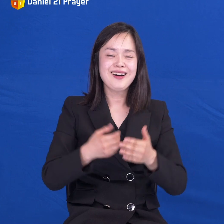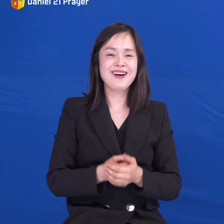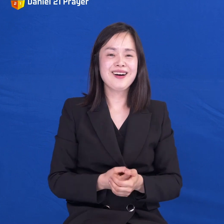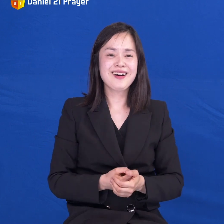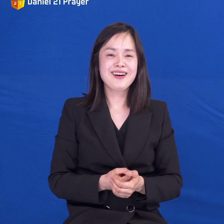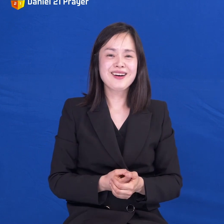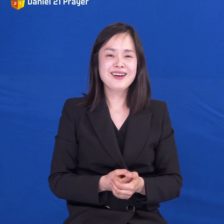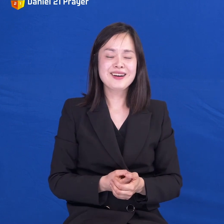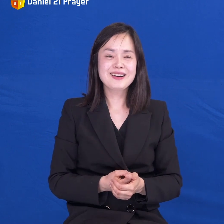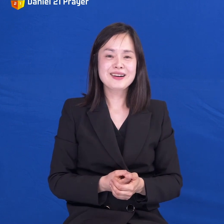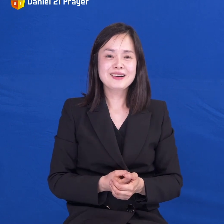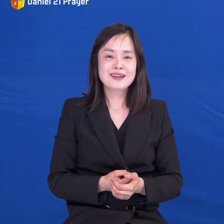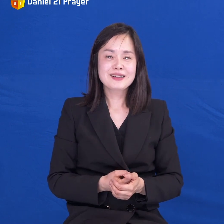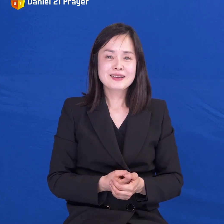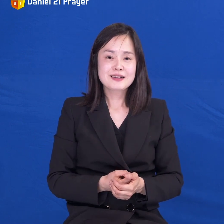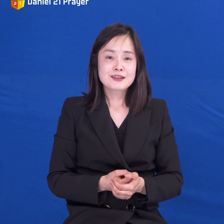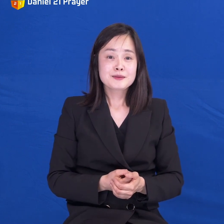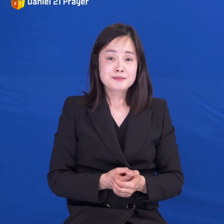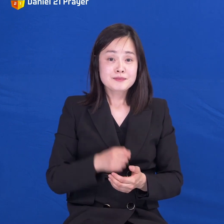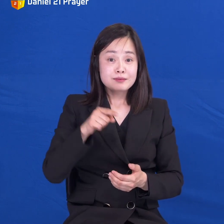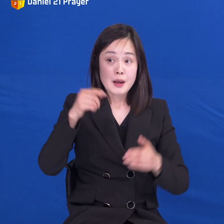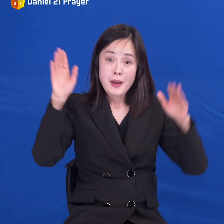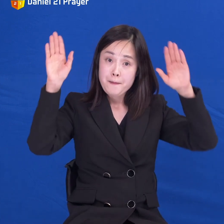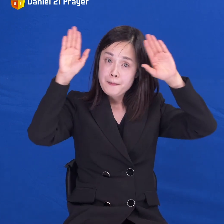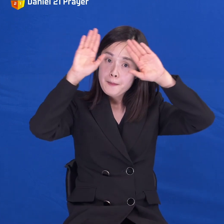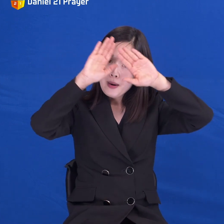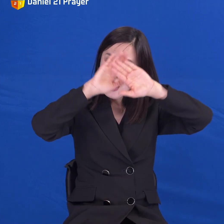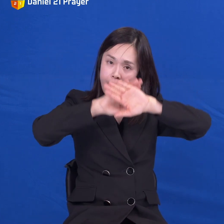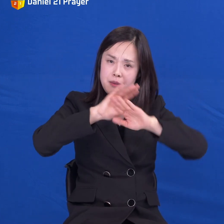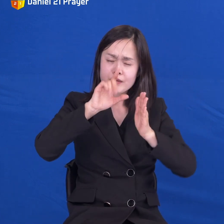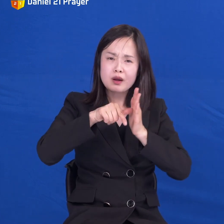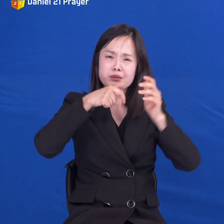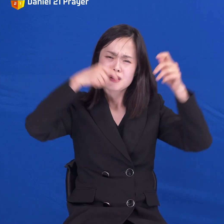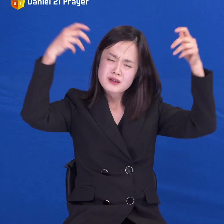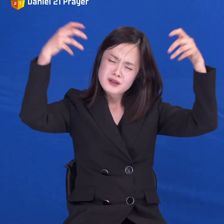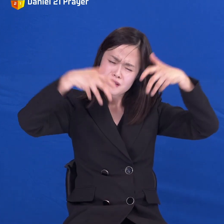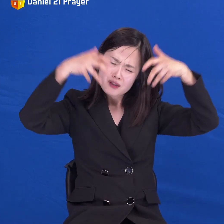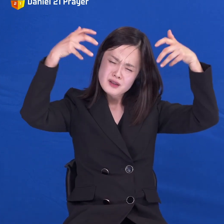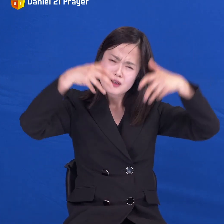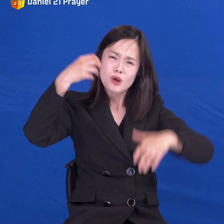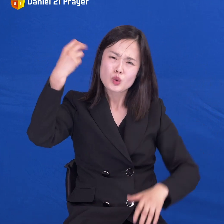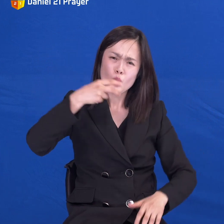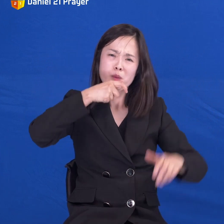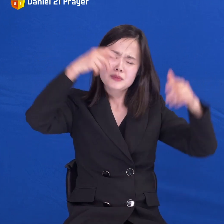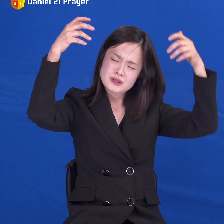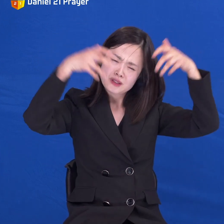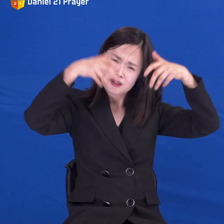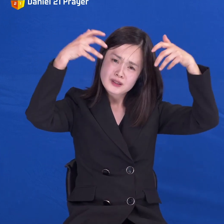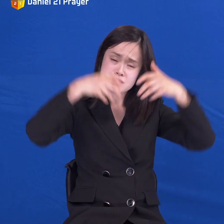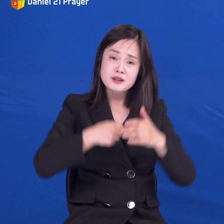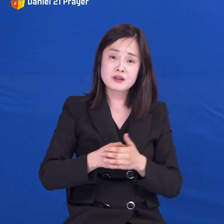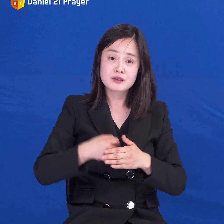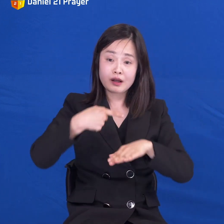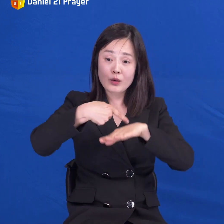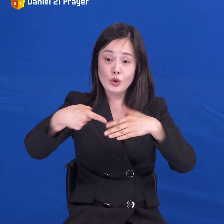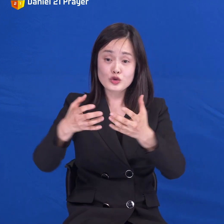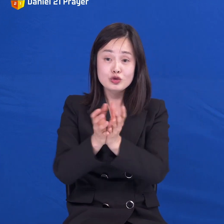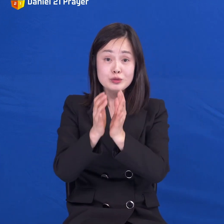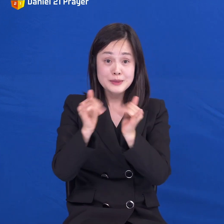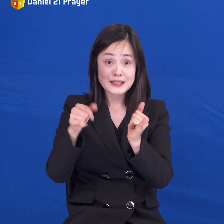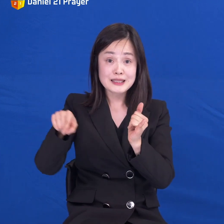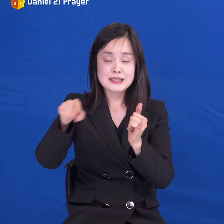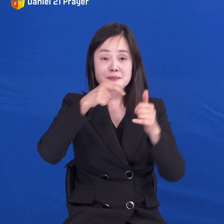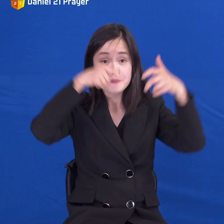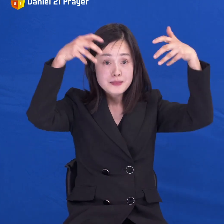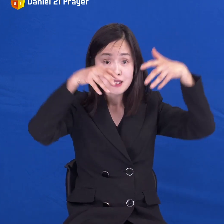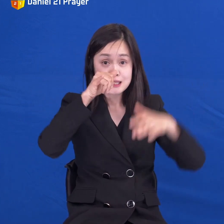이번에는 교인이 안 왔는데 캄캄한 밤인데 폭우가 내리는 거예요. 근데 원주민들은 비가 오면 저녁에 이동을 하지 않습니다.